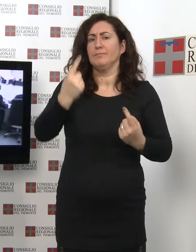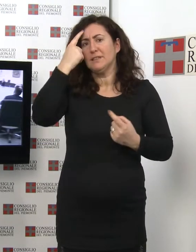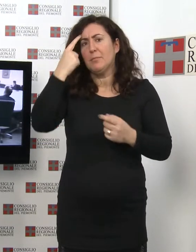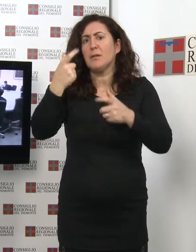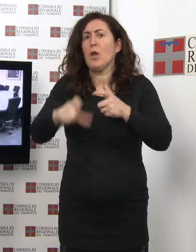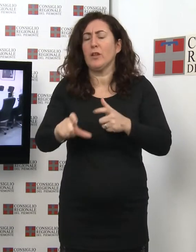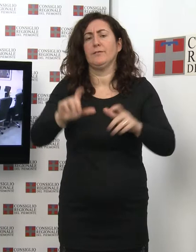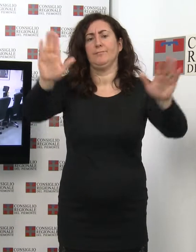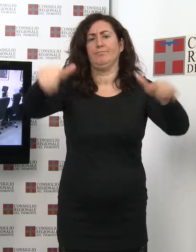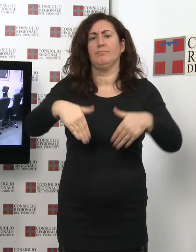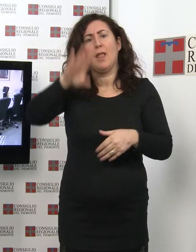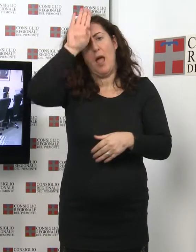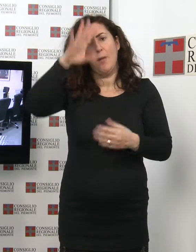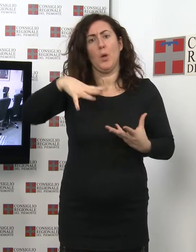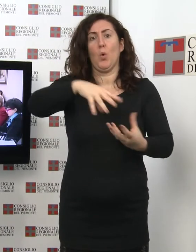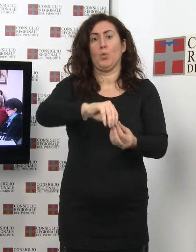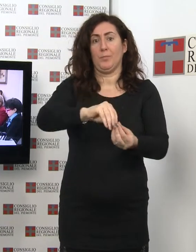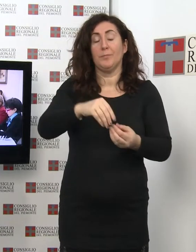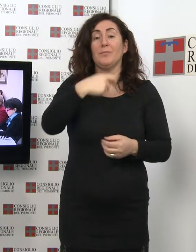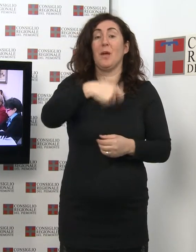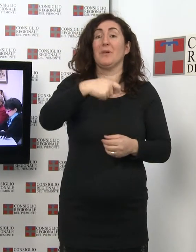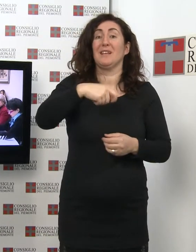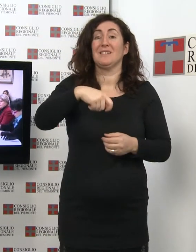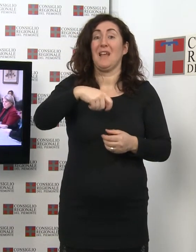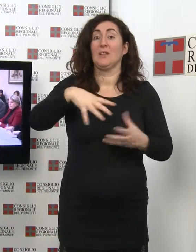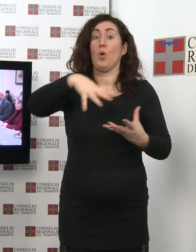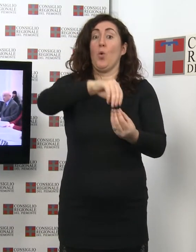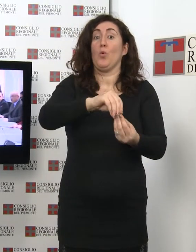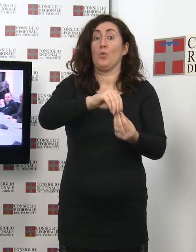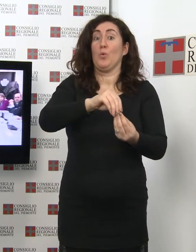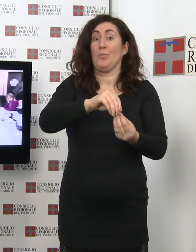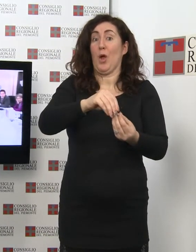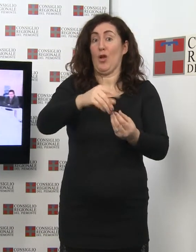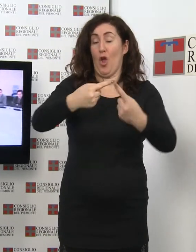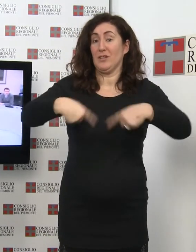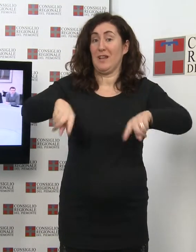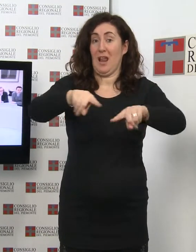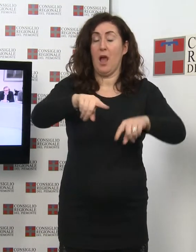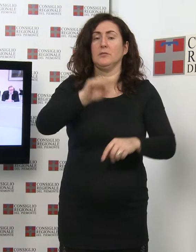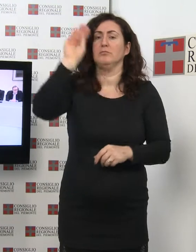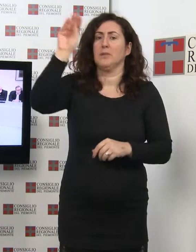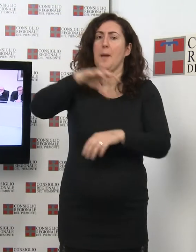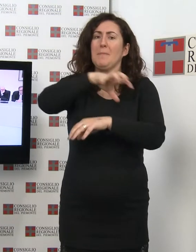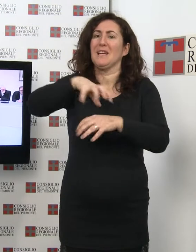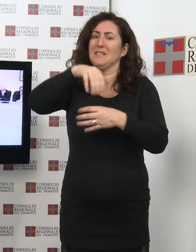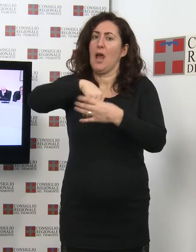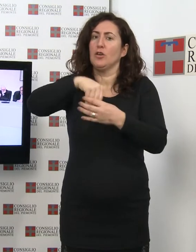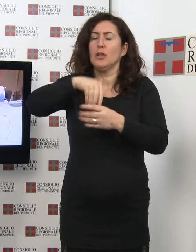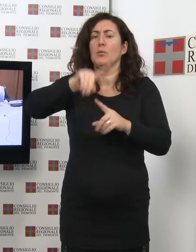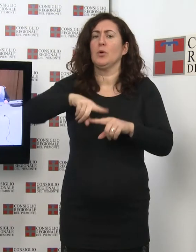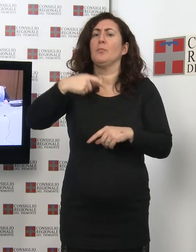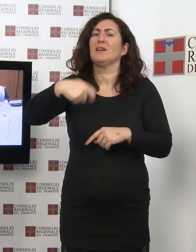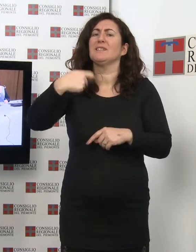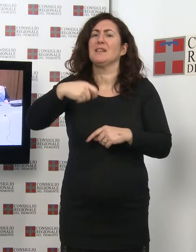dei capigruppo. I Presidenti dei gruppi consiliari hanno deciso di chiedere al Ministero dell'Interno e al Presidente del Consiglio se